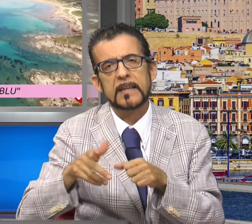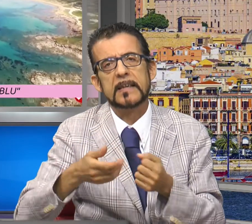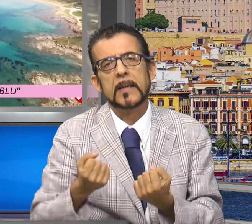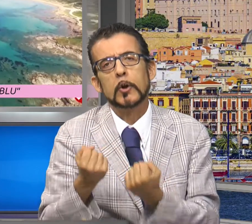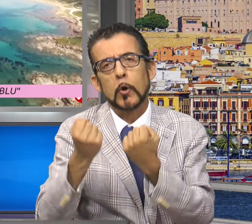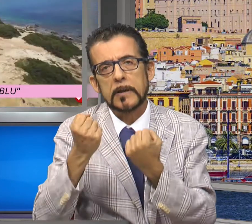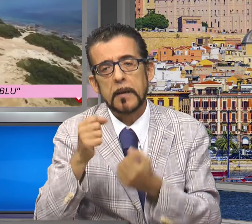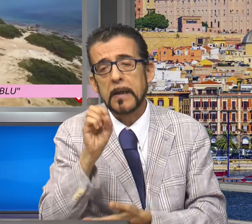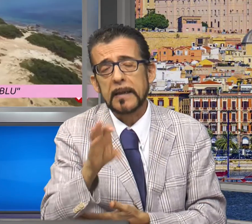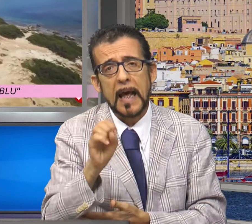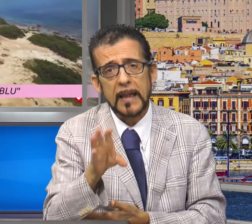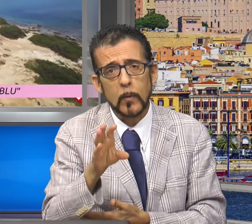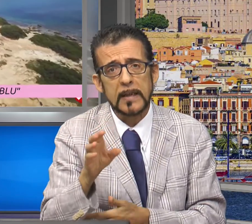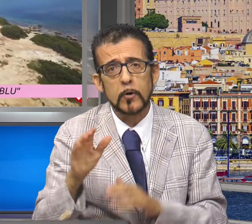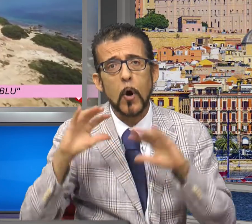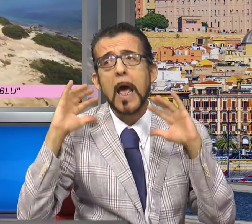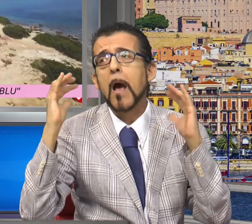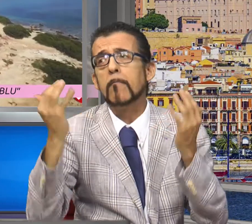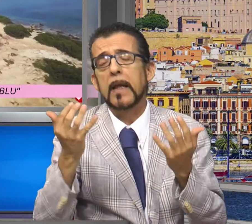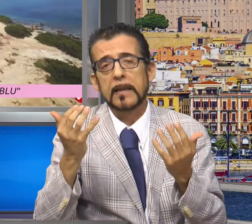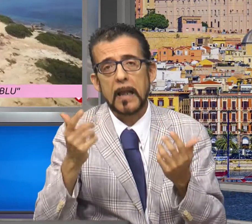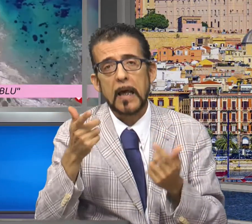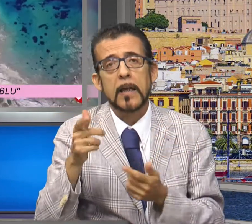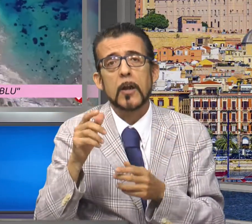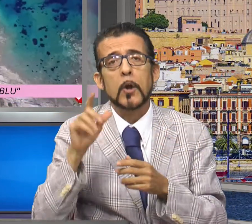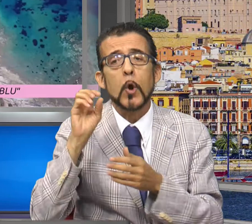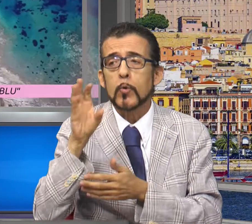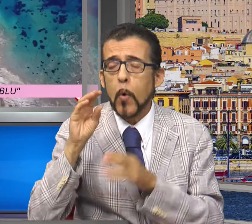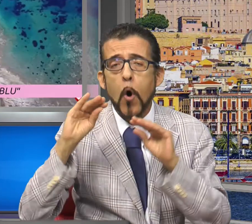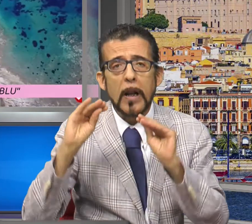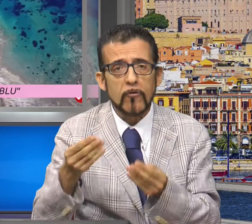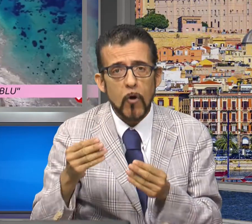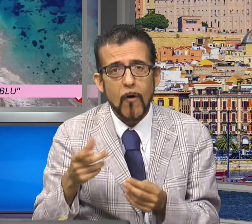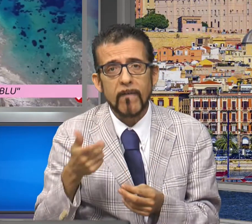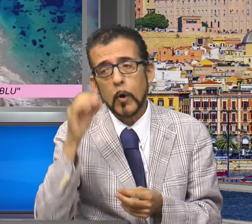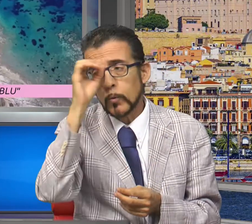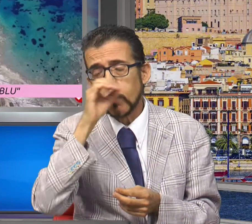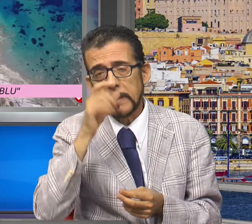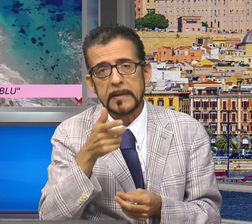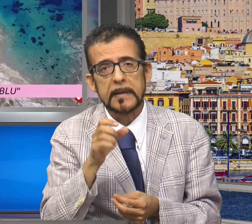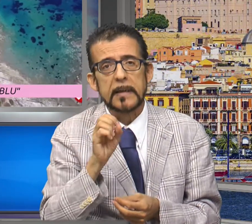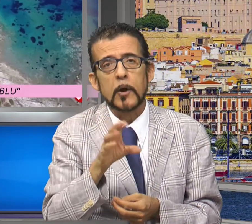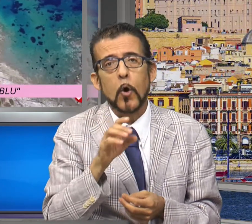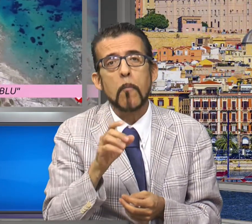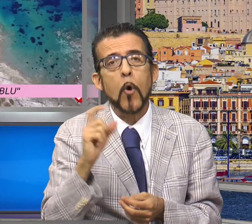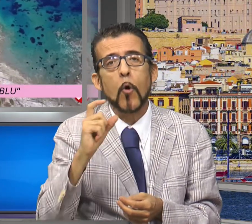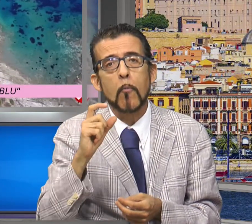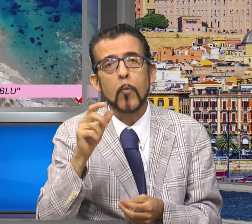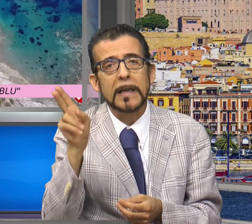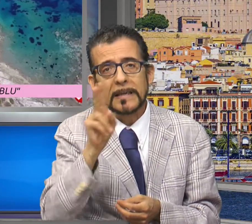ambientale, rivolta soprattutto alle scuole e ai giovani, ma anche ai turisti e ai residenti. Un compito che il Comune di Sassari ha affidato al Centro di Educazione